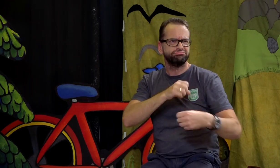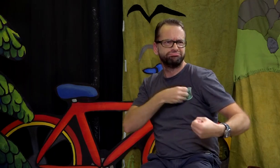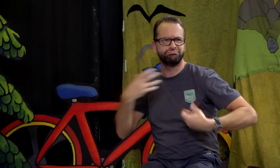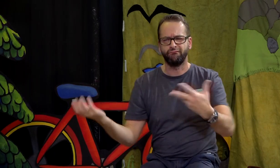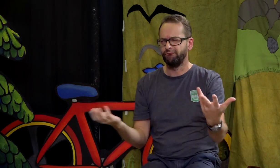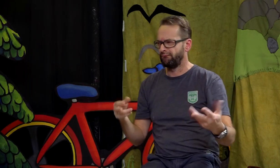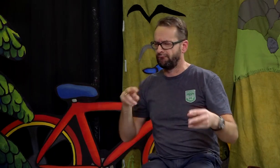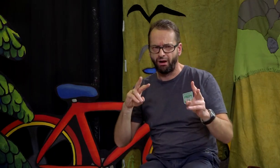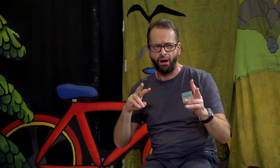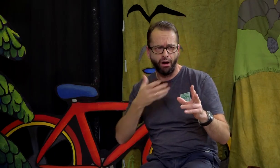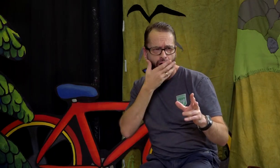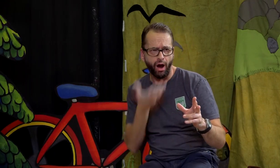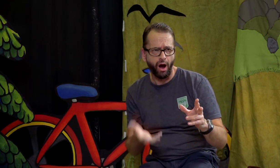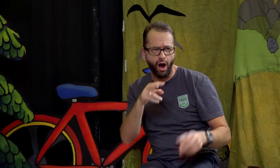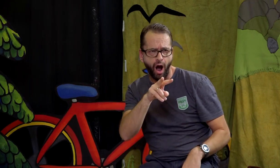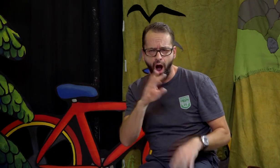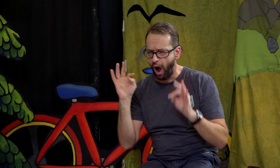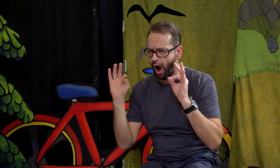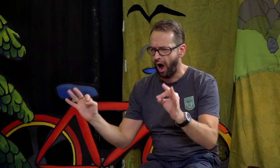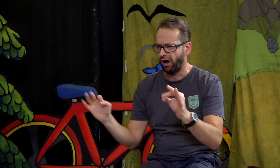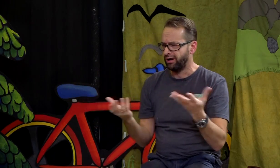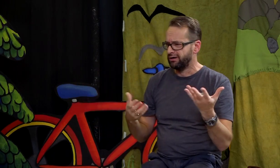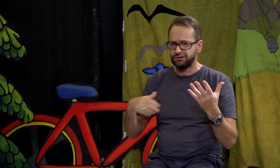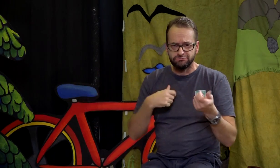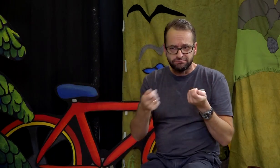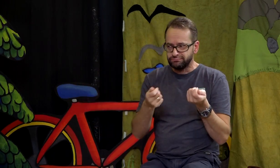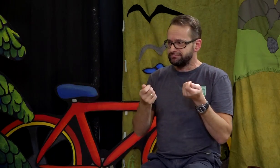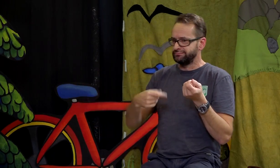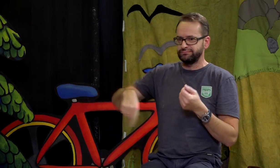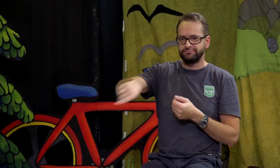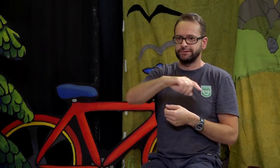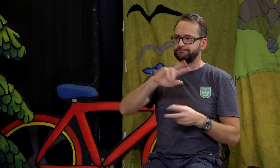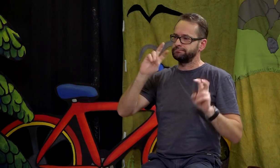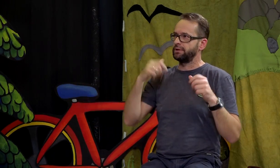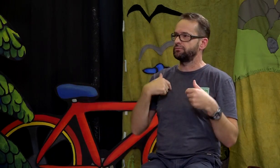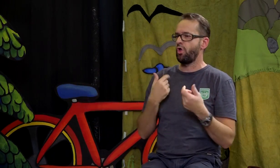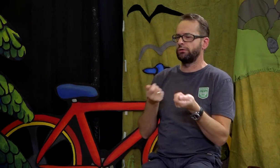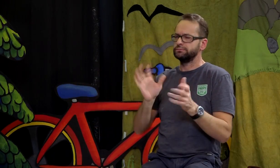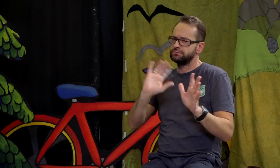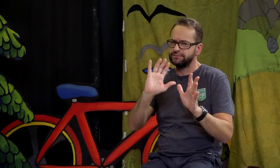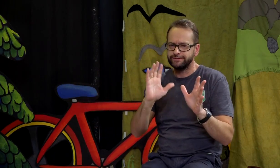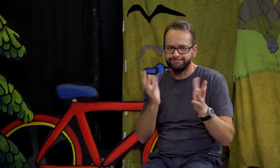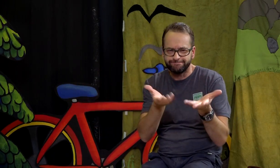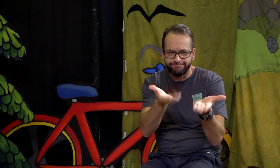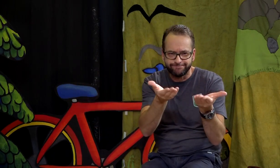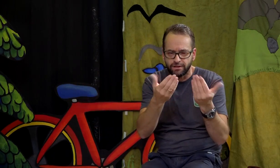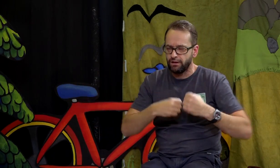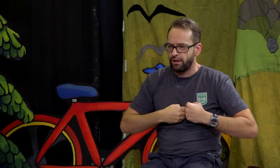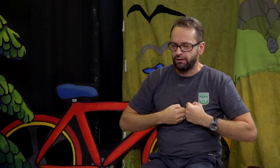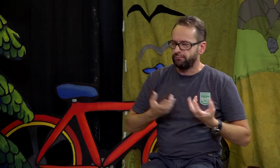luovaa oli. Ja ihmiset katsoivat, kuinka se on mahdollista. Mä olin siinä ohjaajana. Mä ajattelin, että mä nyt sillä ohjannut oikeastaan. Mä kannustin